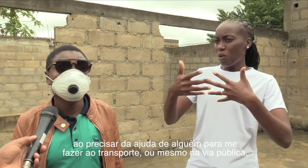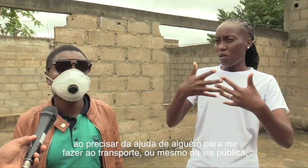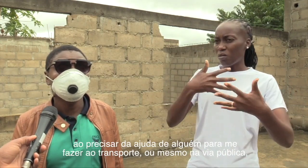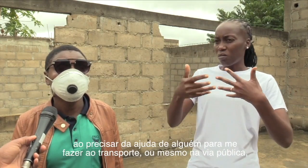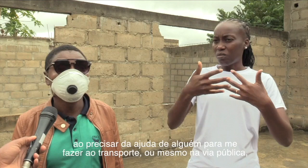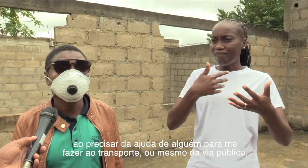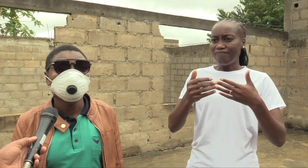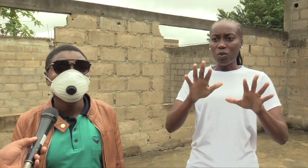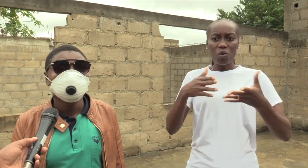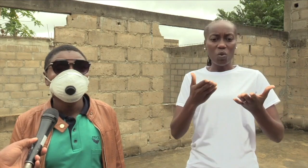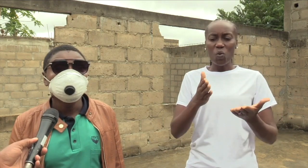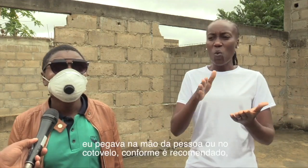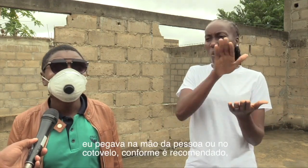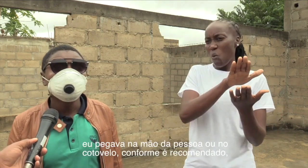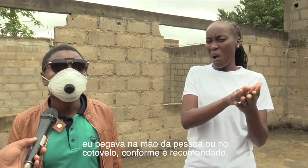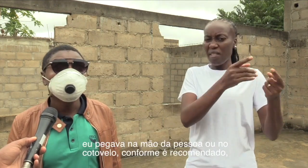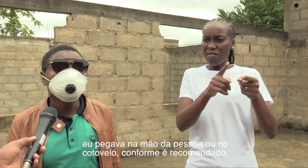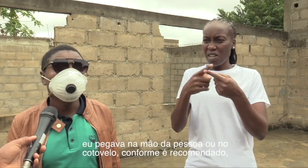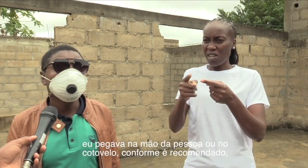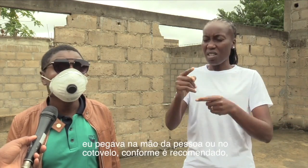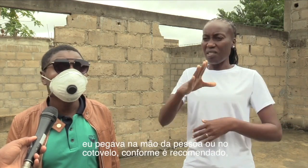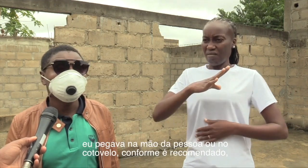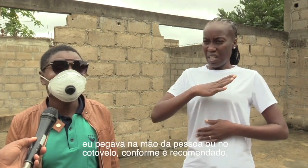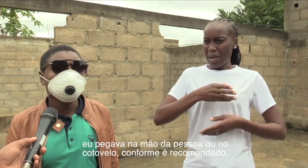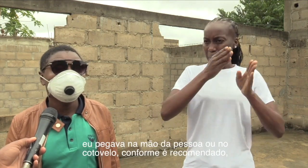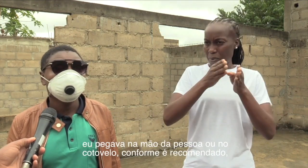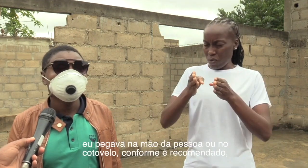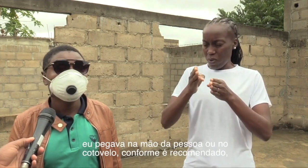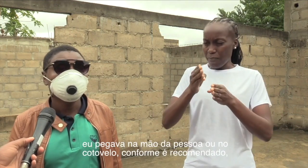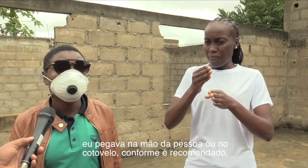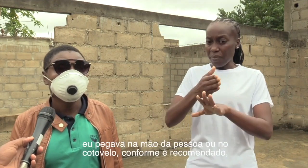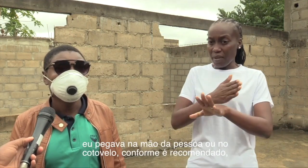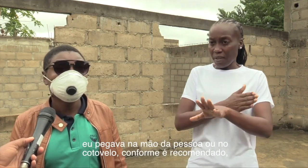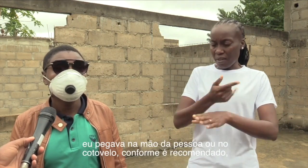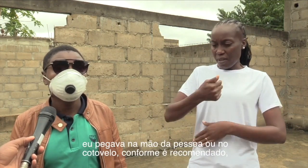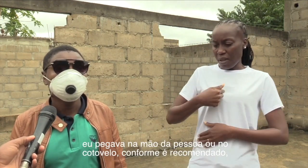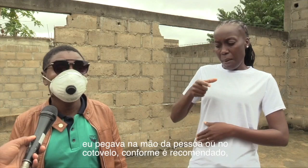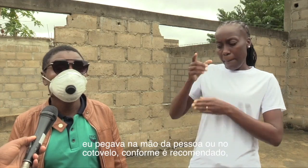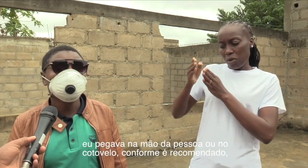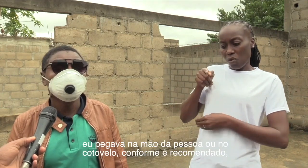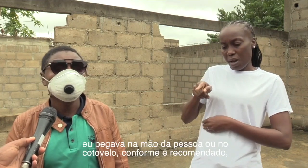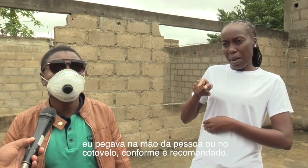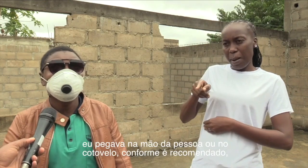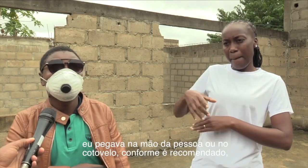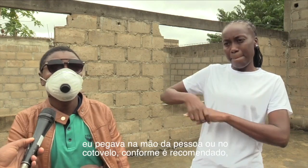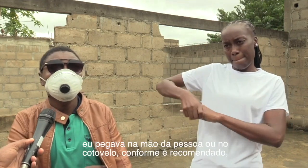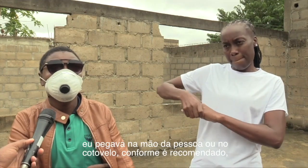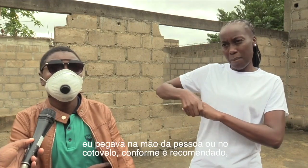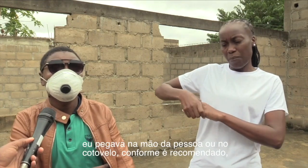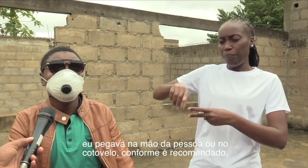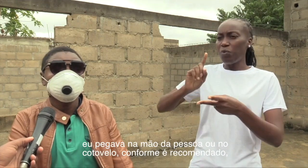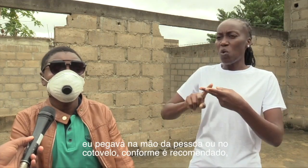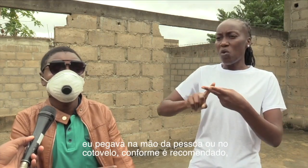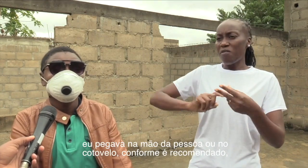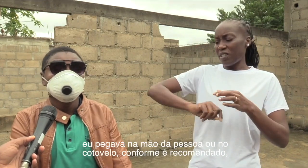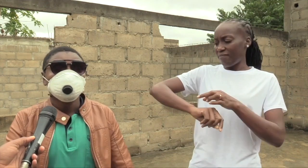ou seja, na via pública, Eu pegava, portanto, na mão da pessoa ou no cotovelo, conforme